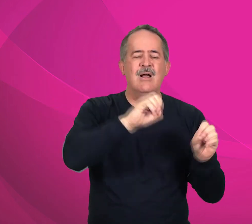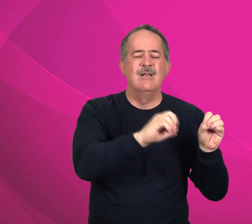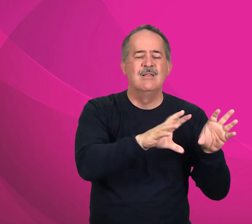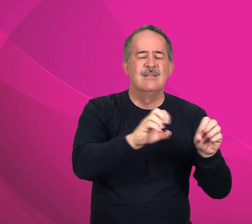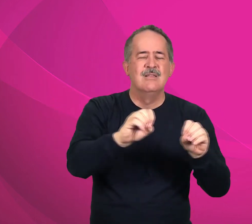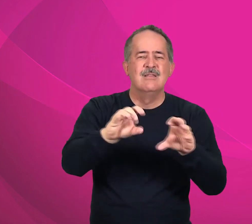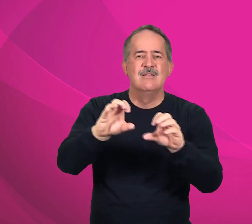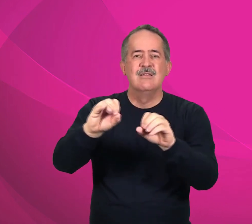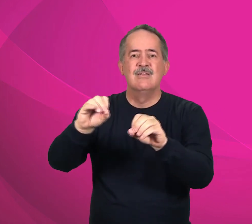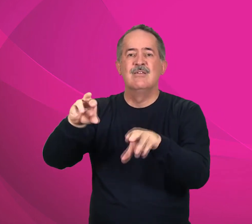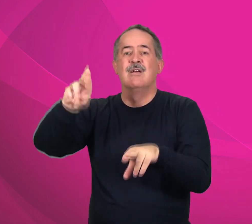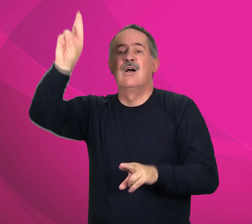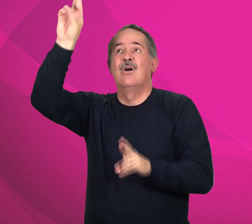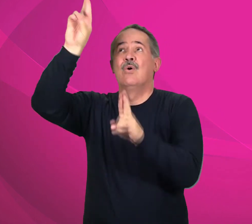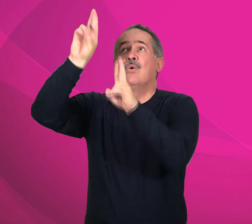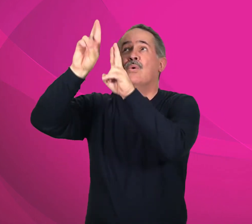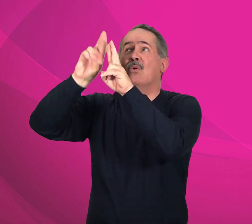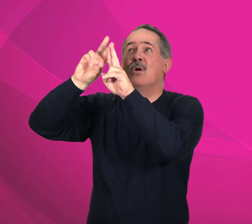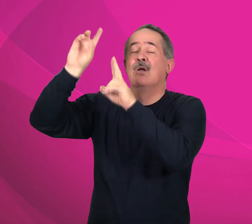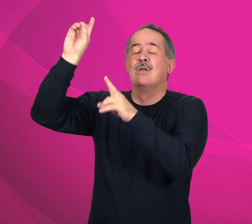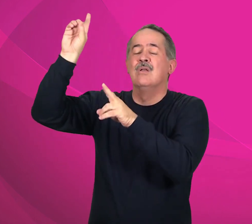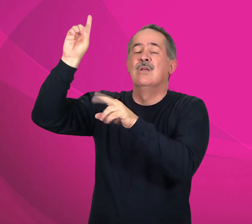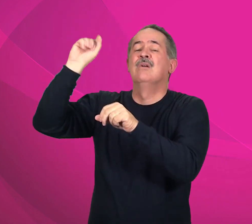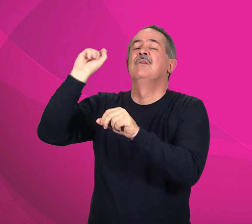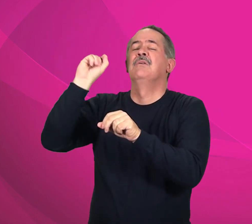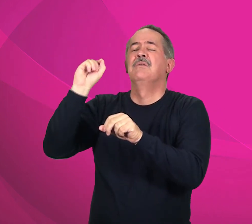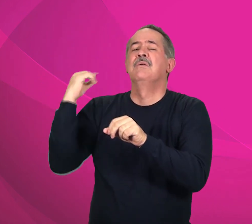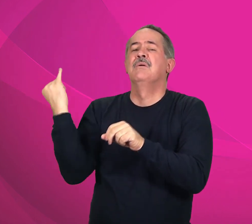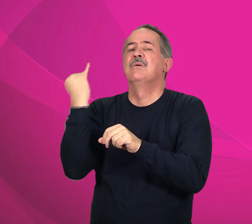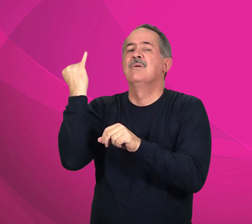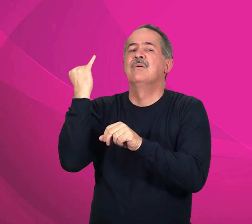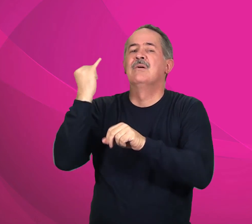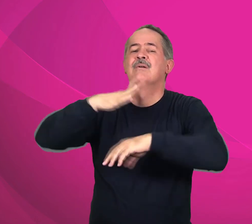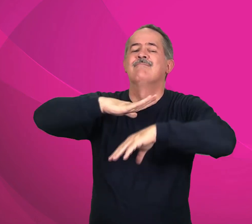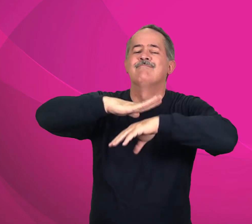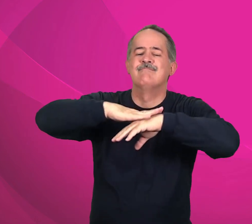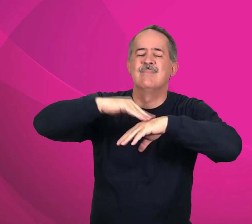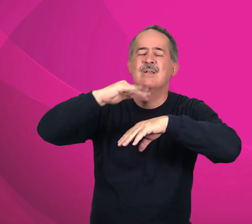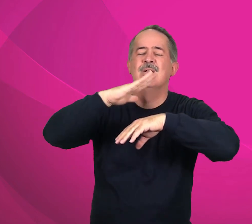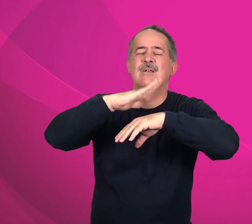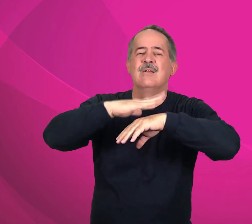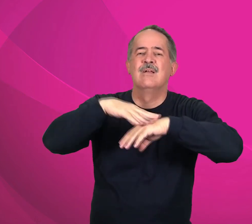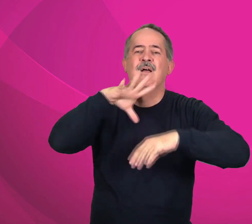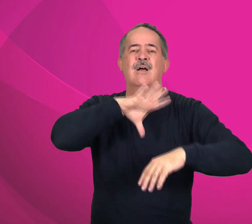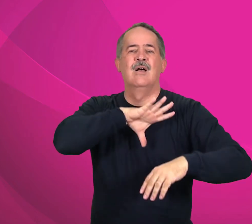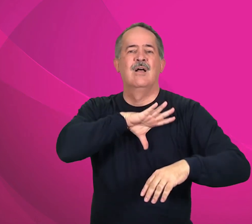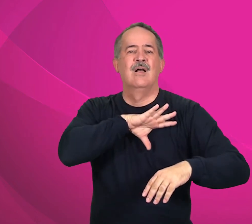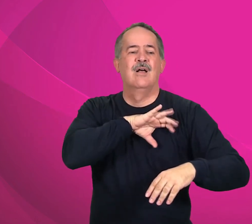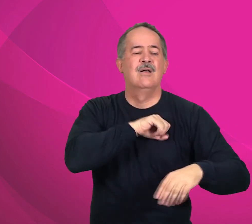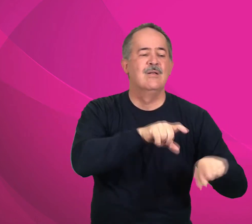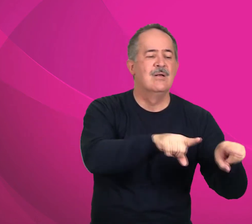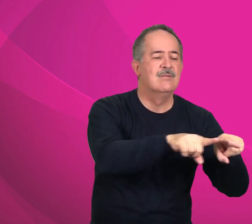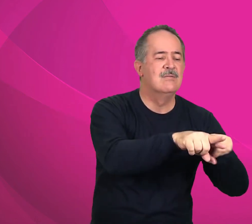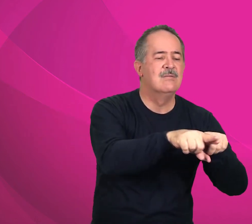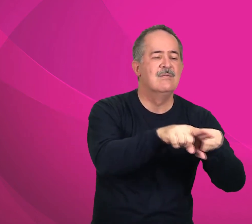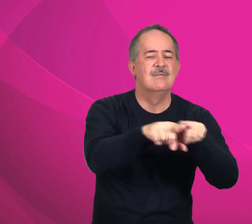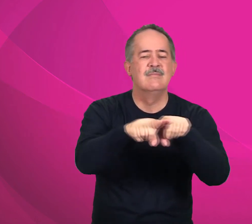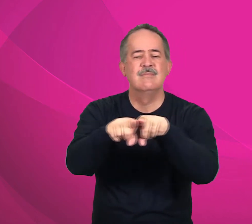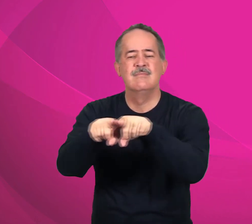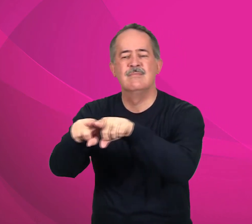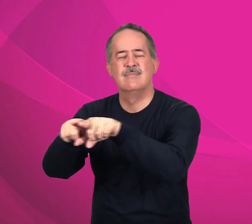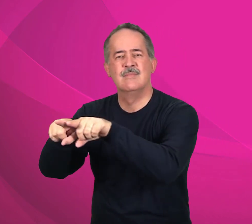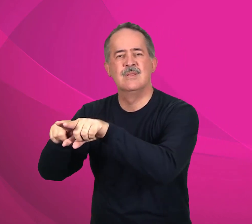ensinar que no reino de deus o que vale é a fraternidade eo amor entre os